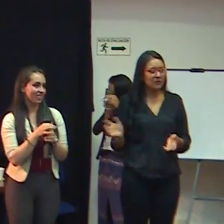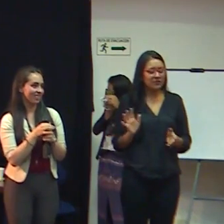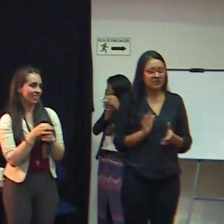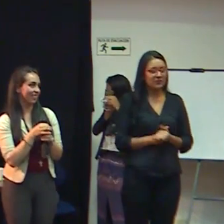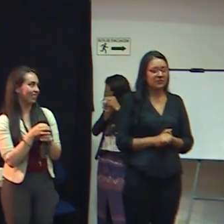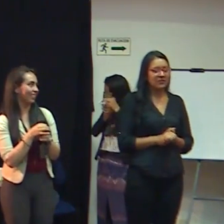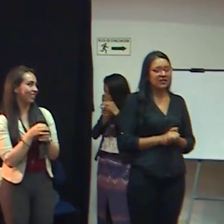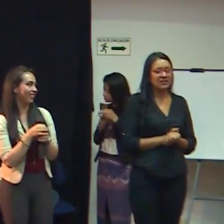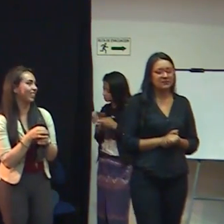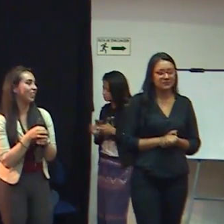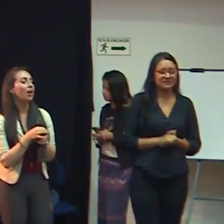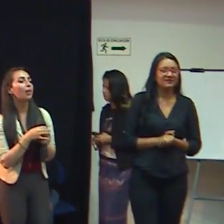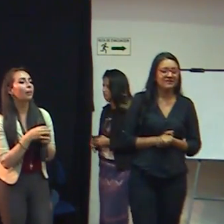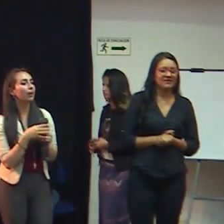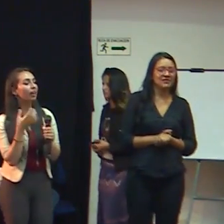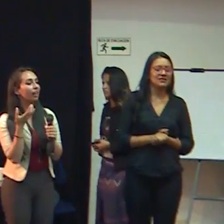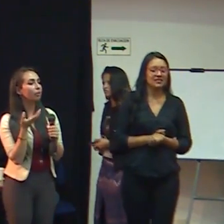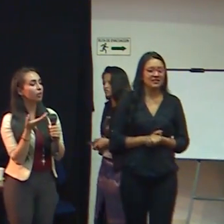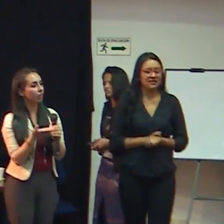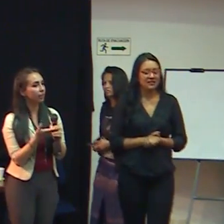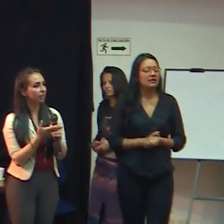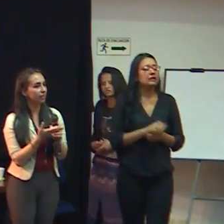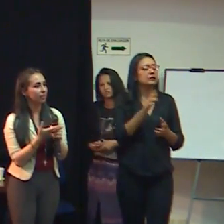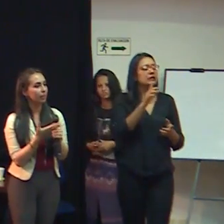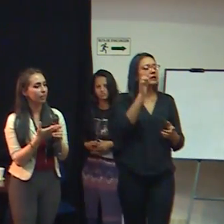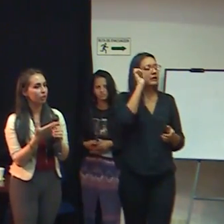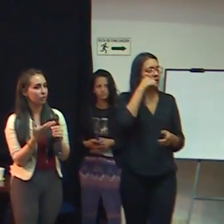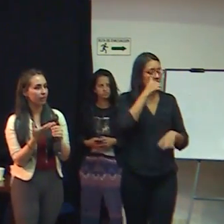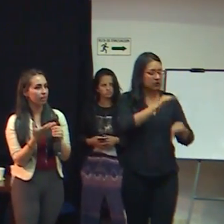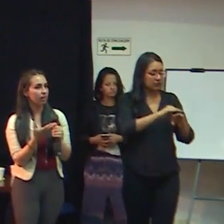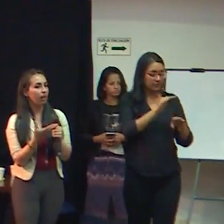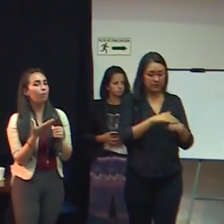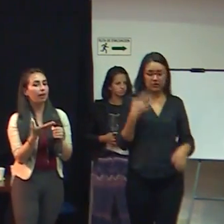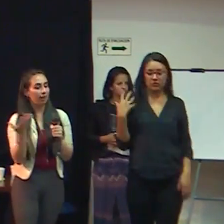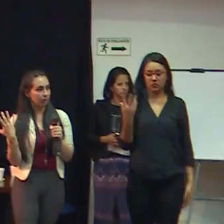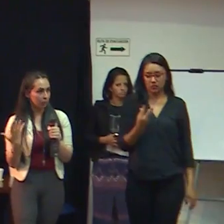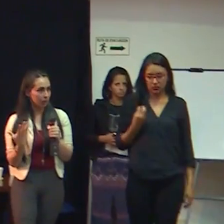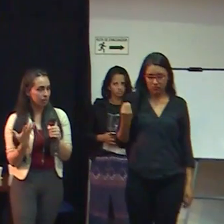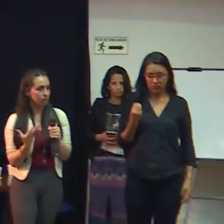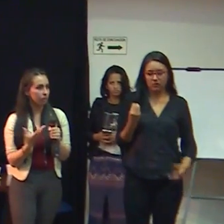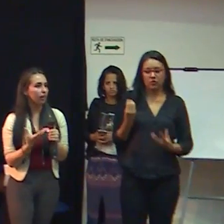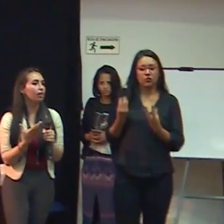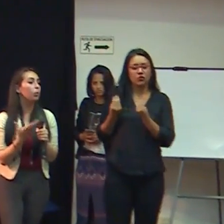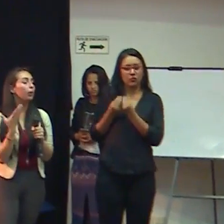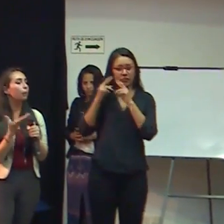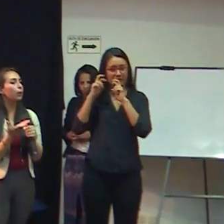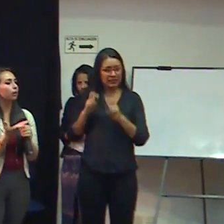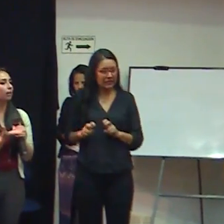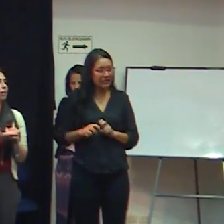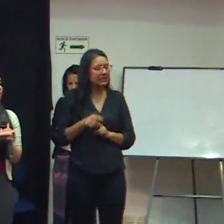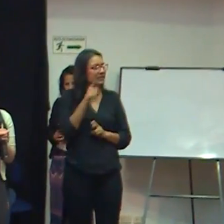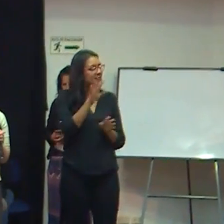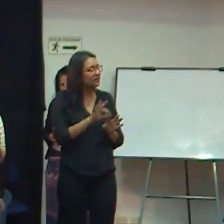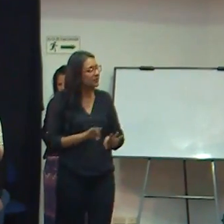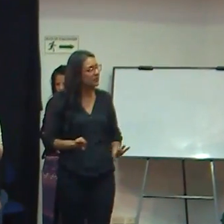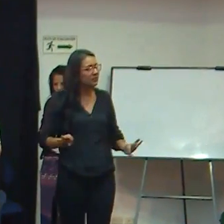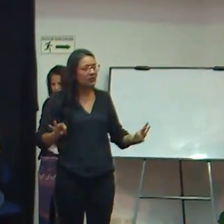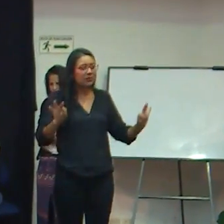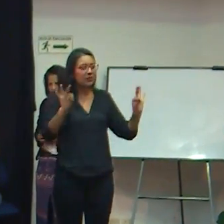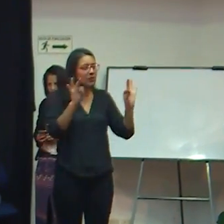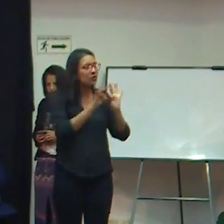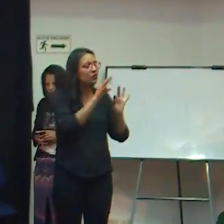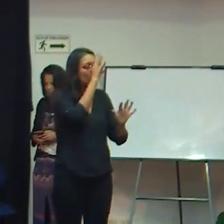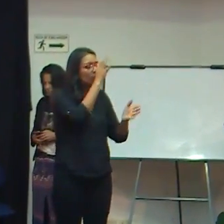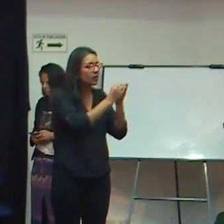te preocupes, todo fue muy claro. Bueno, queremos recordarles que para nosotras, para el equipo de investigación, es muy importante